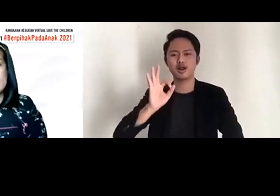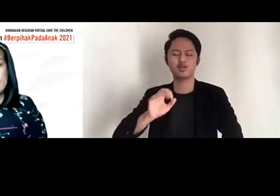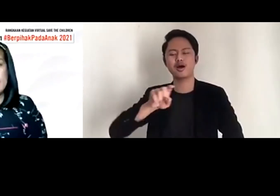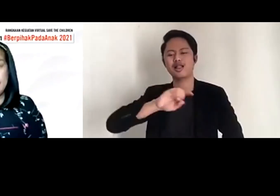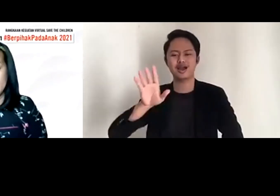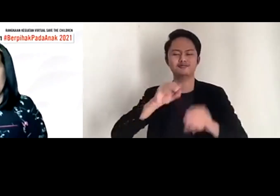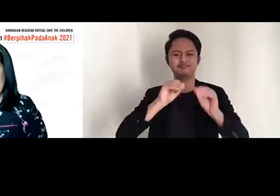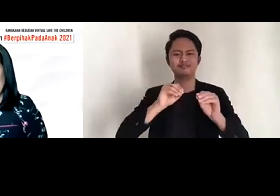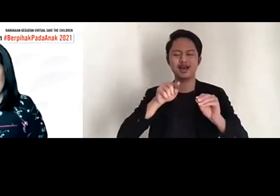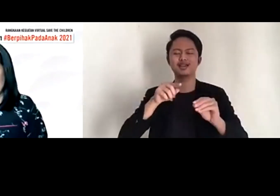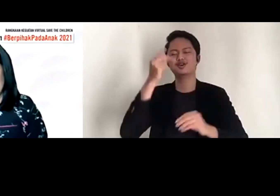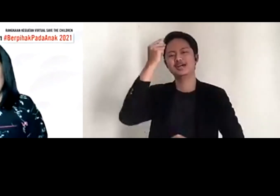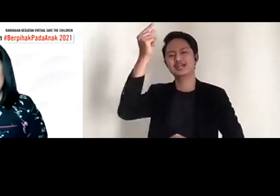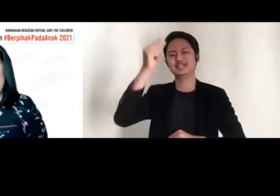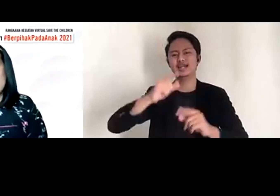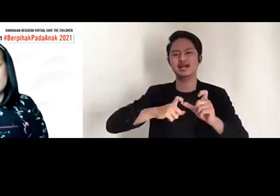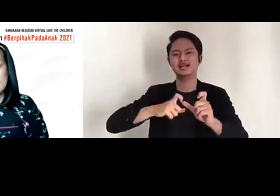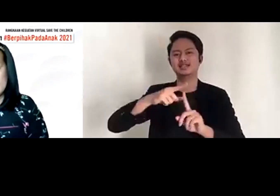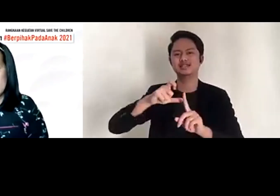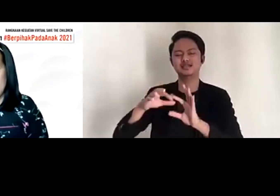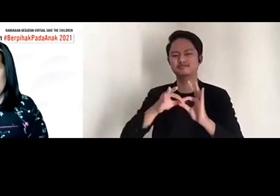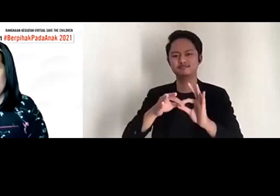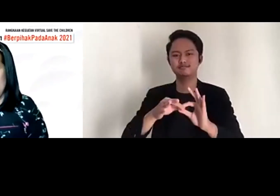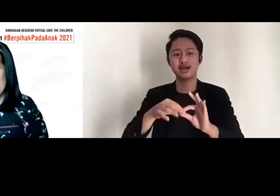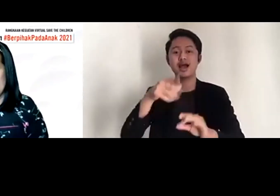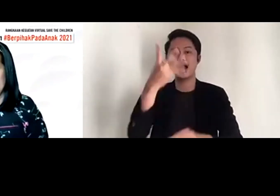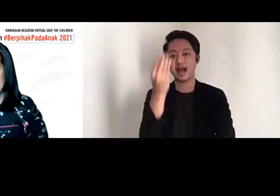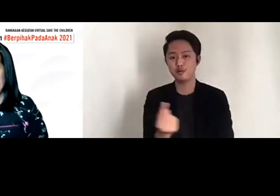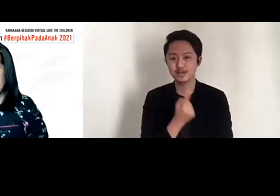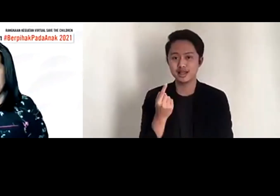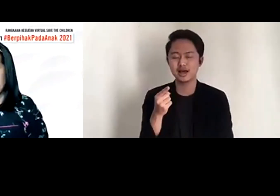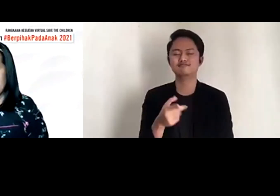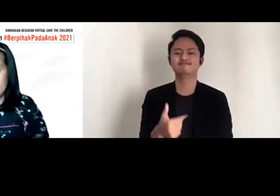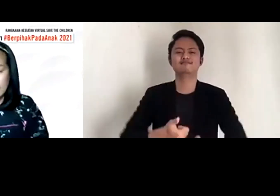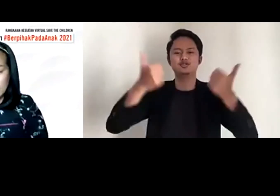Save the Children, dan itu ternyata berhasil, di desa kami itu berhasil.